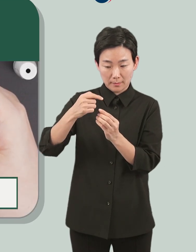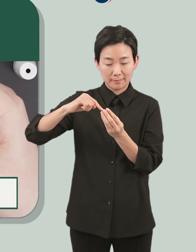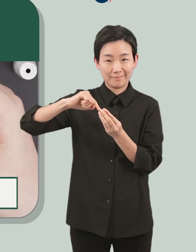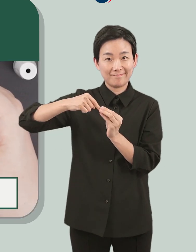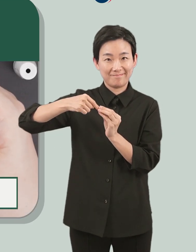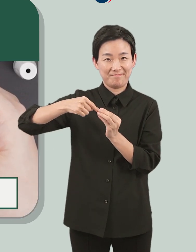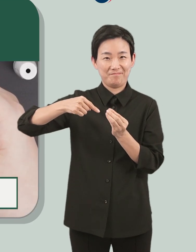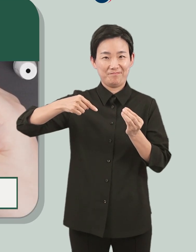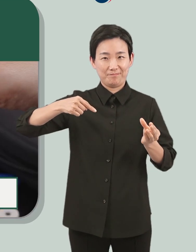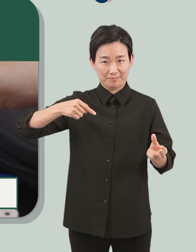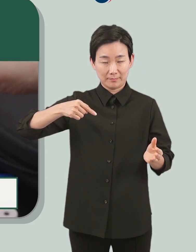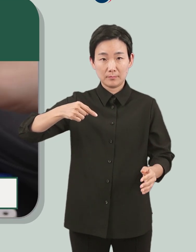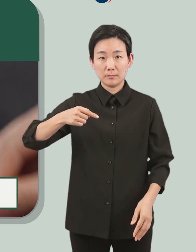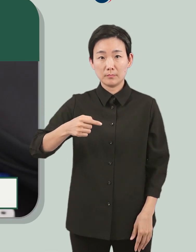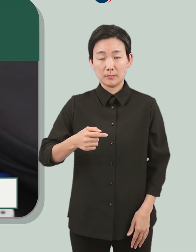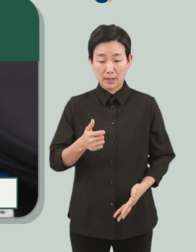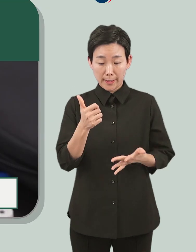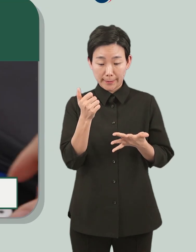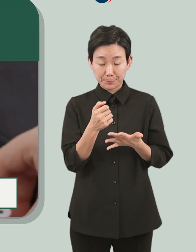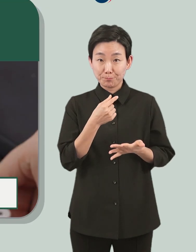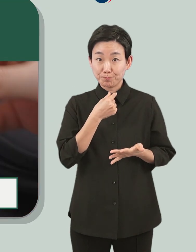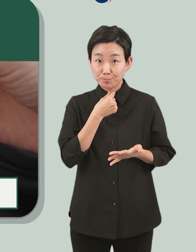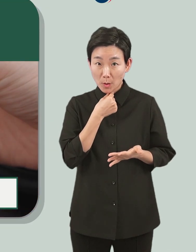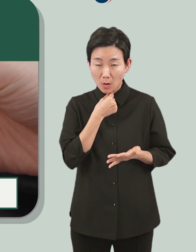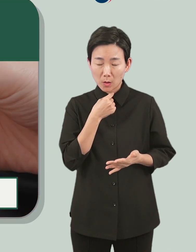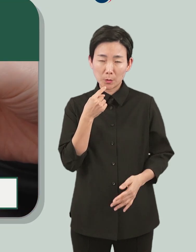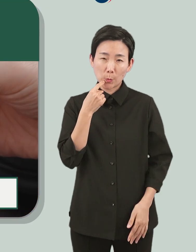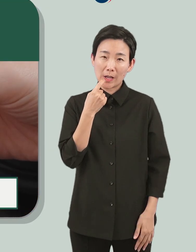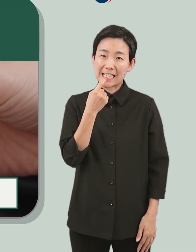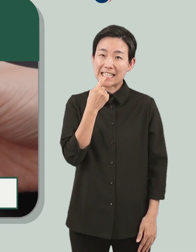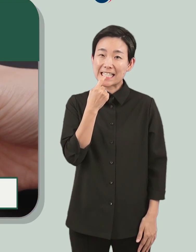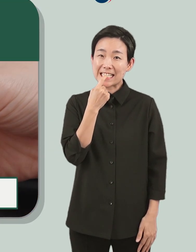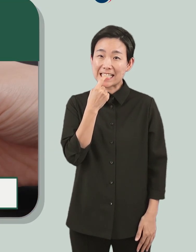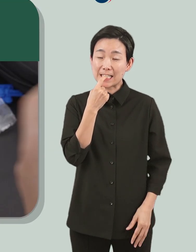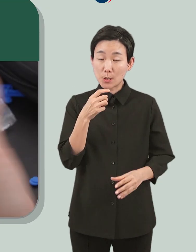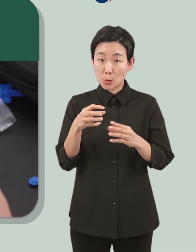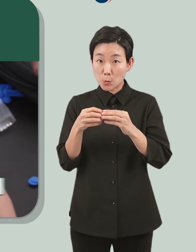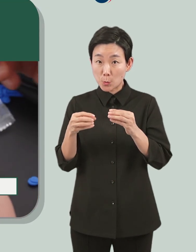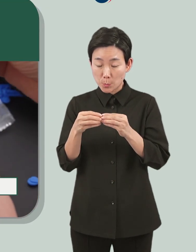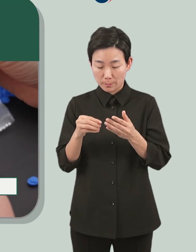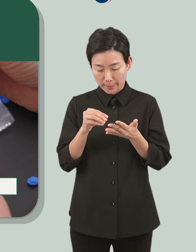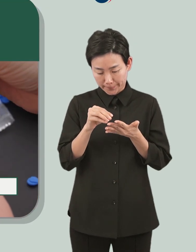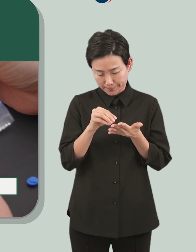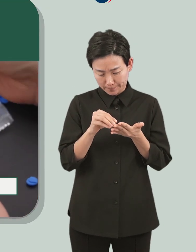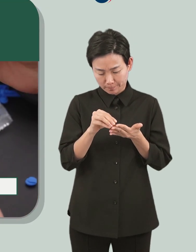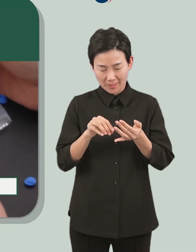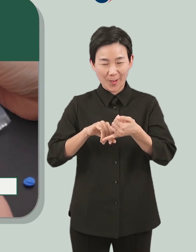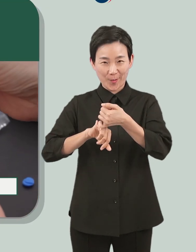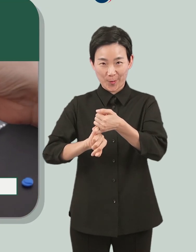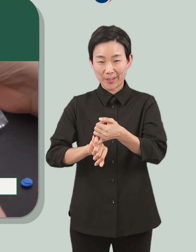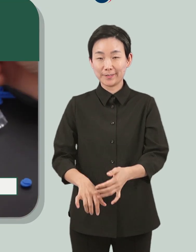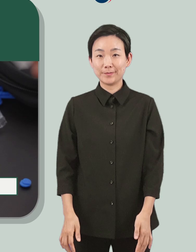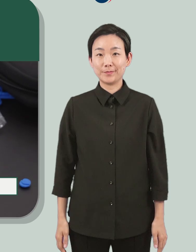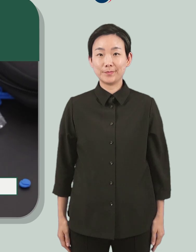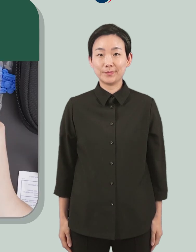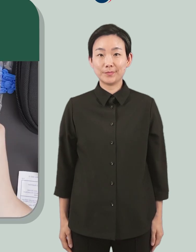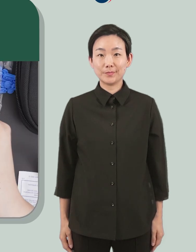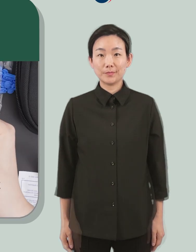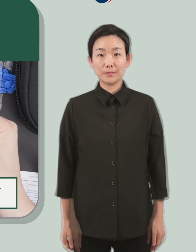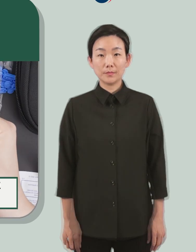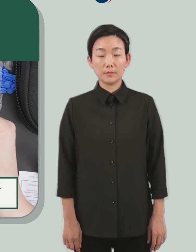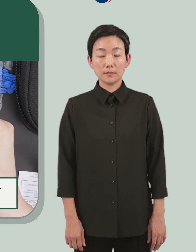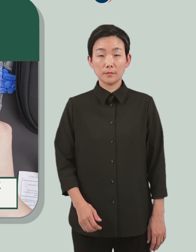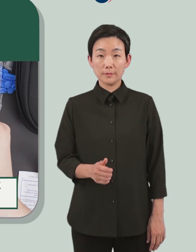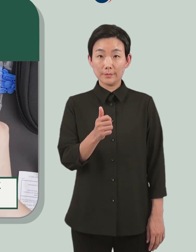돌려서 빼내고 체혈기의 사용 방법에 따라 레시스를 체결합니다. 체혈 부위를 알코올 솜으로 소독합니다.